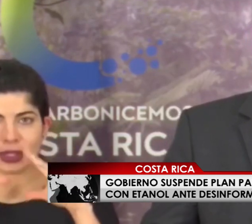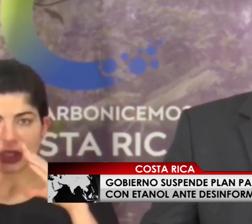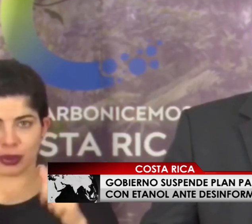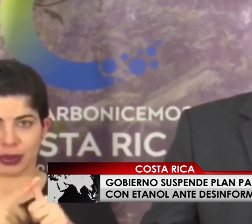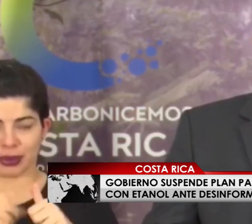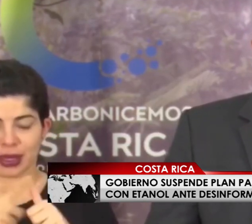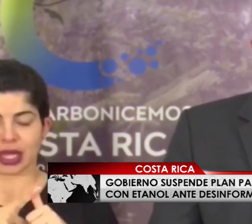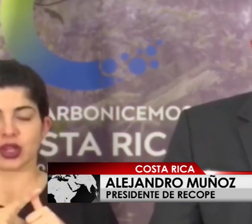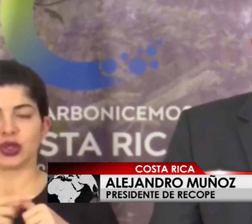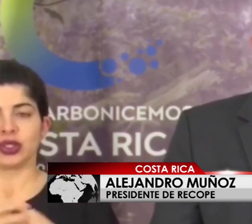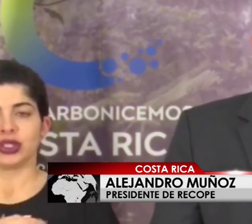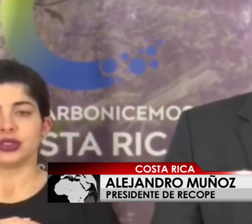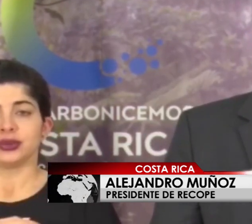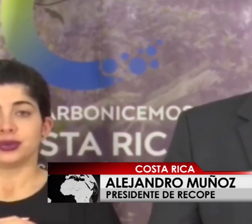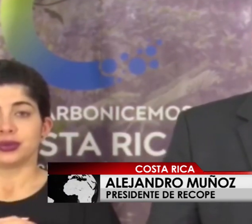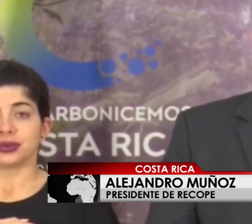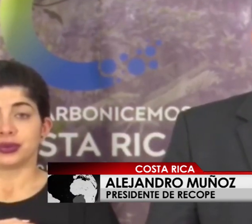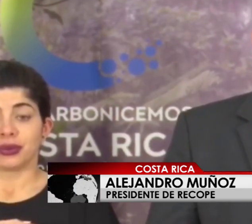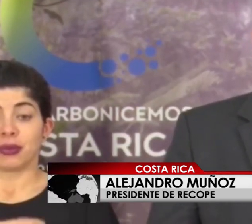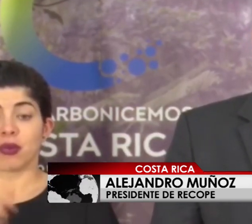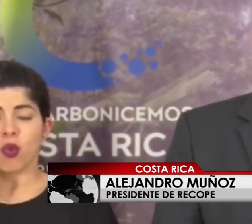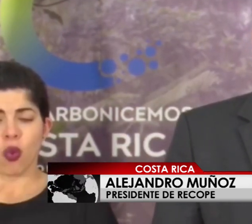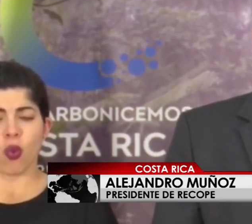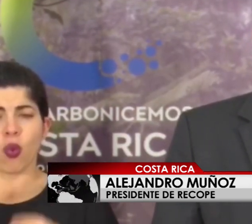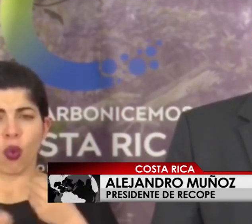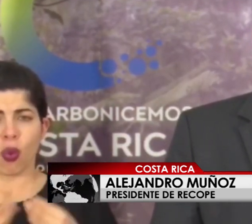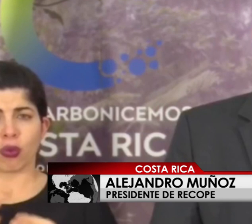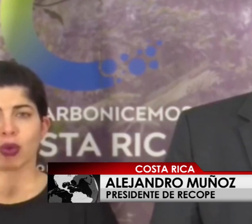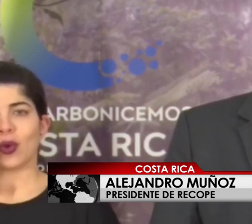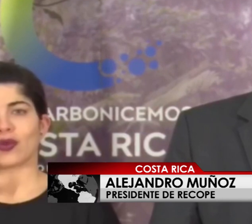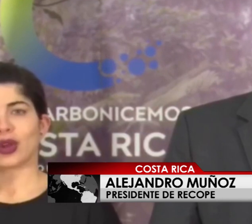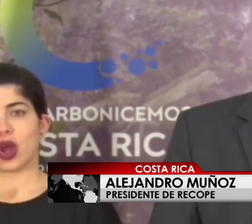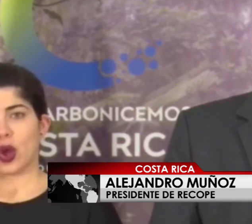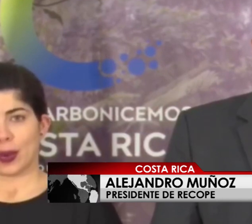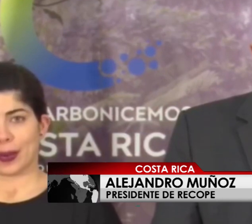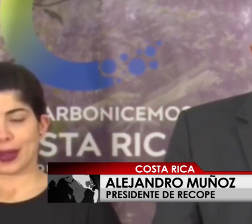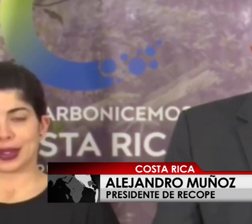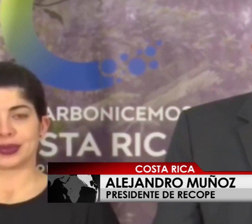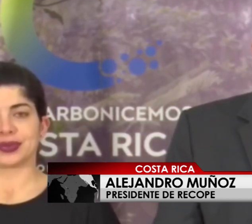ello, RECOPE va a habilitar